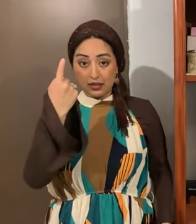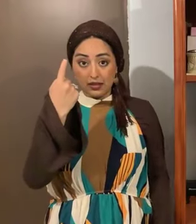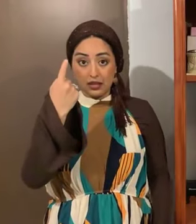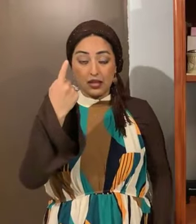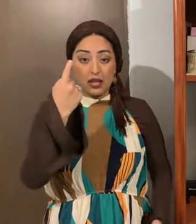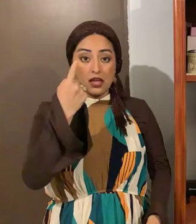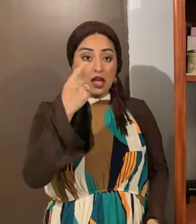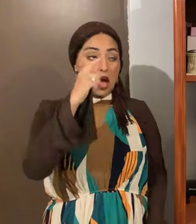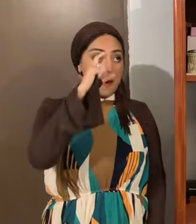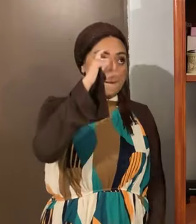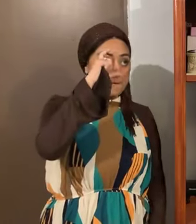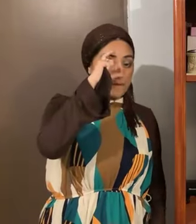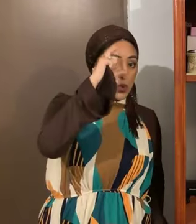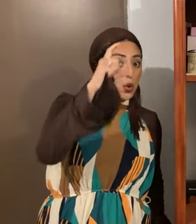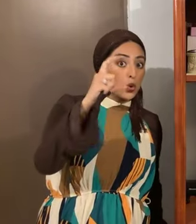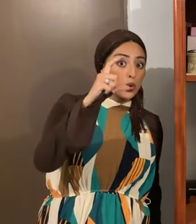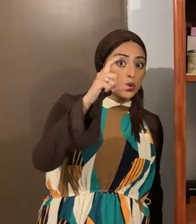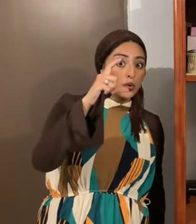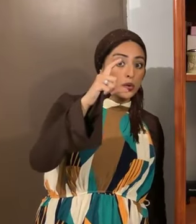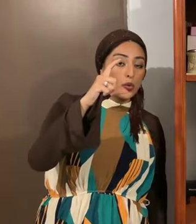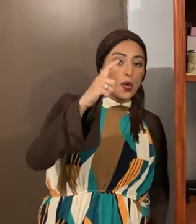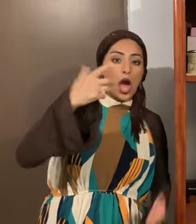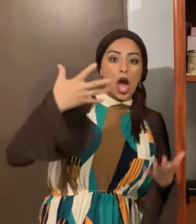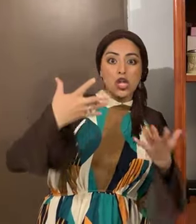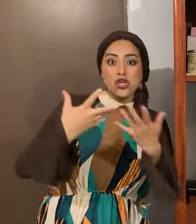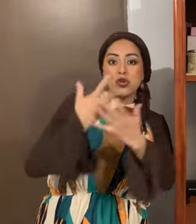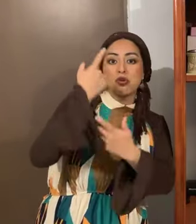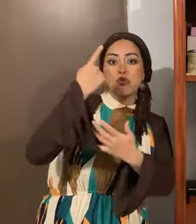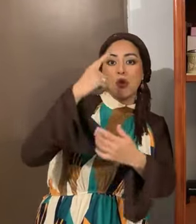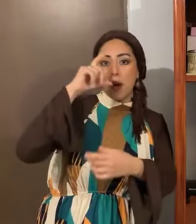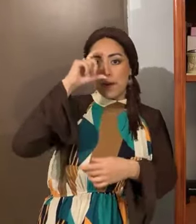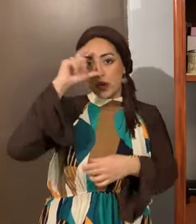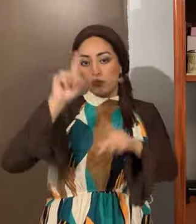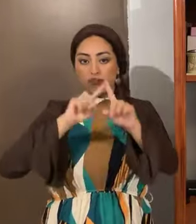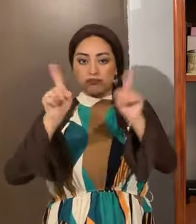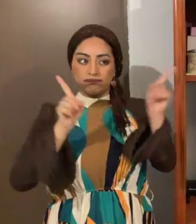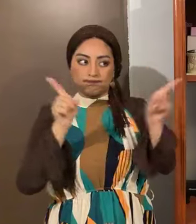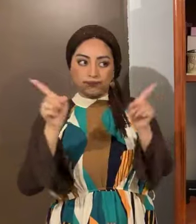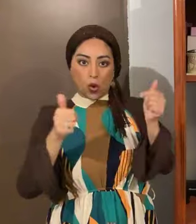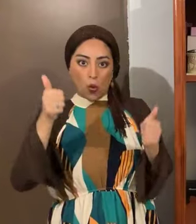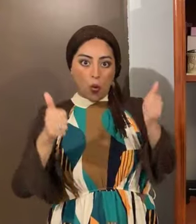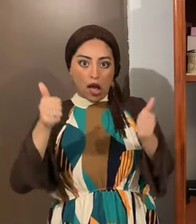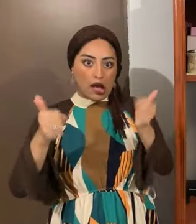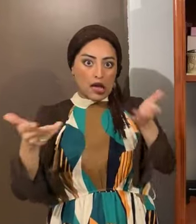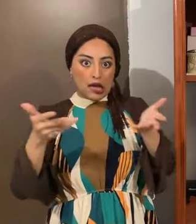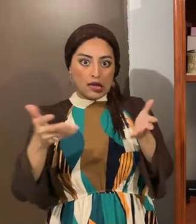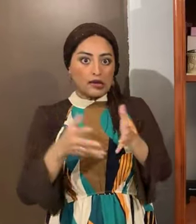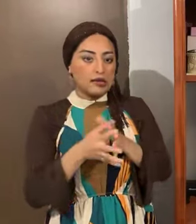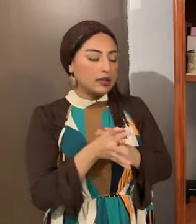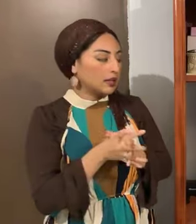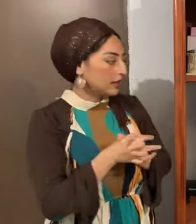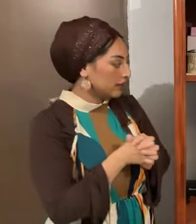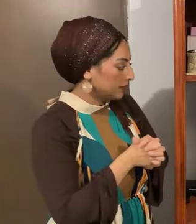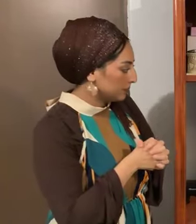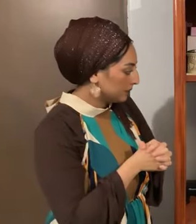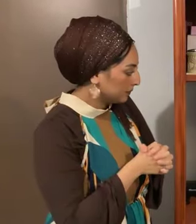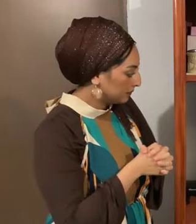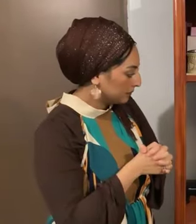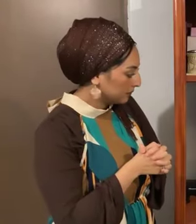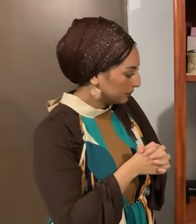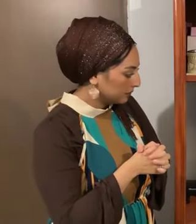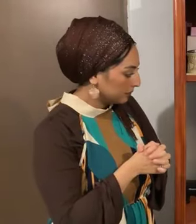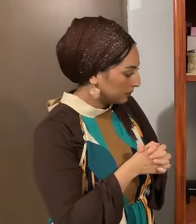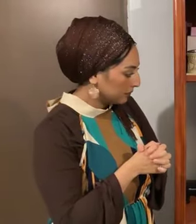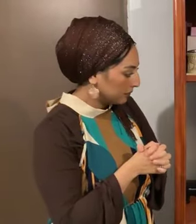Siempre ha habido una confusión, ¿verdad? Dice aquí, si bien en astronomía